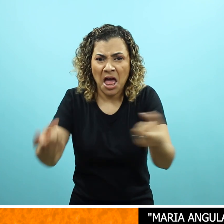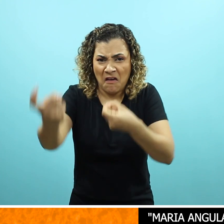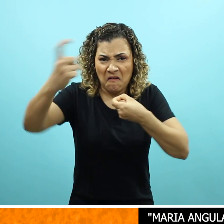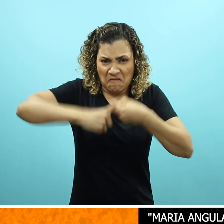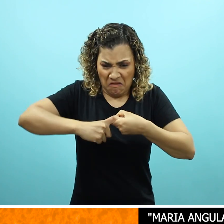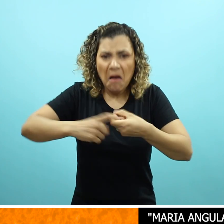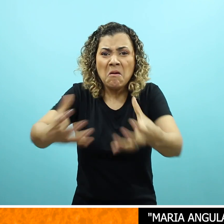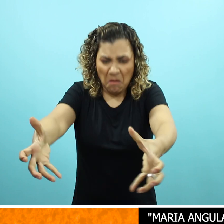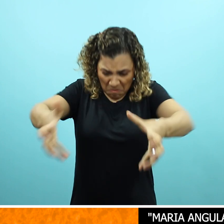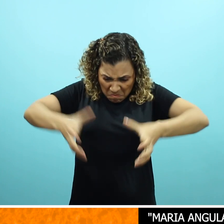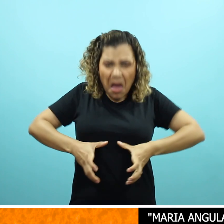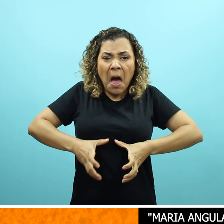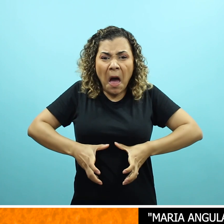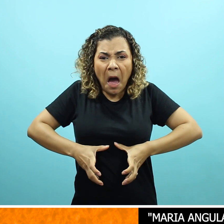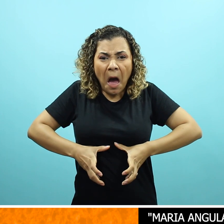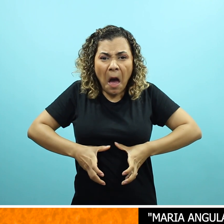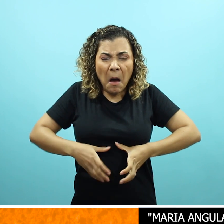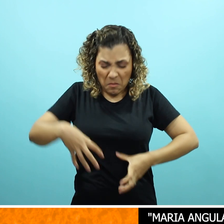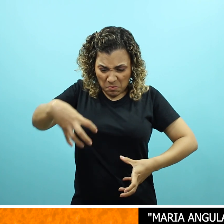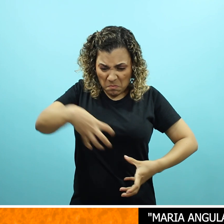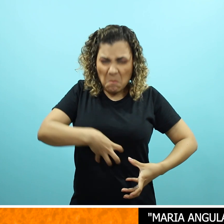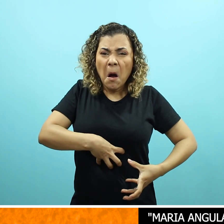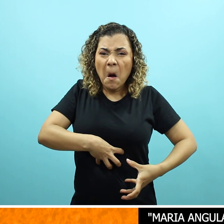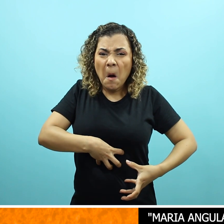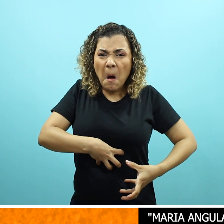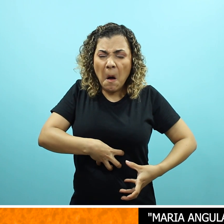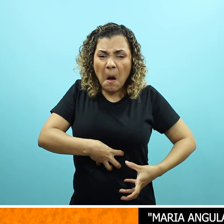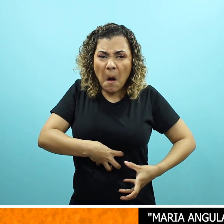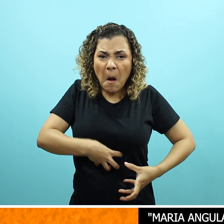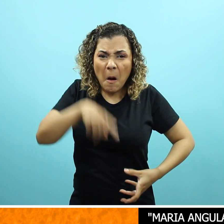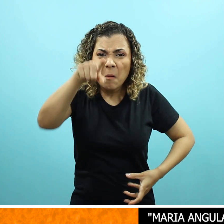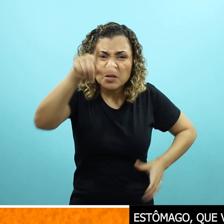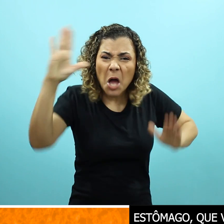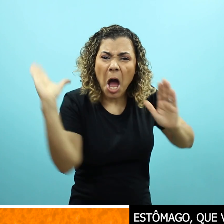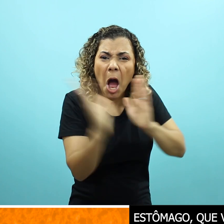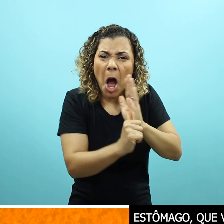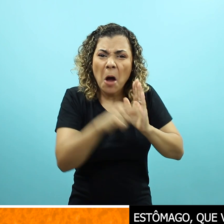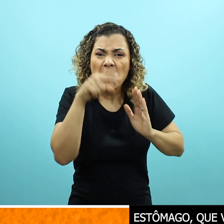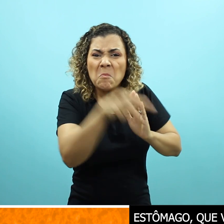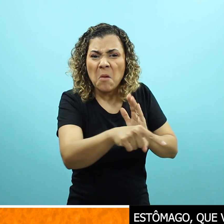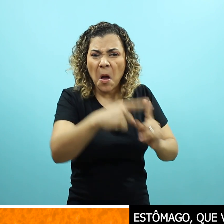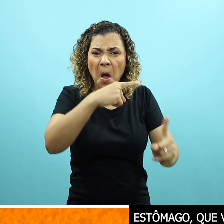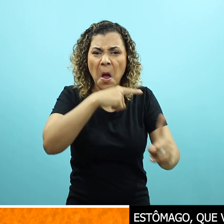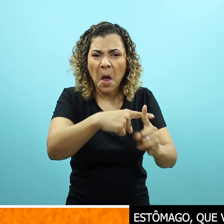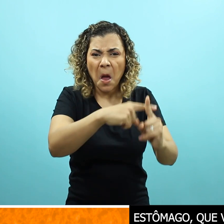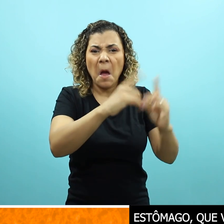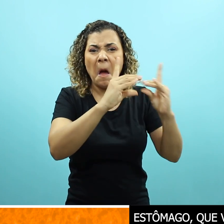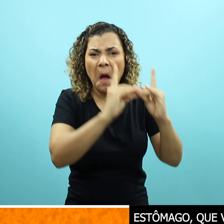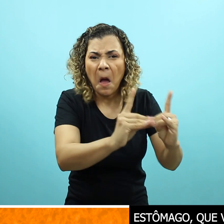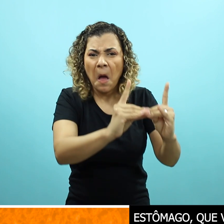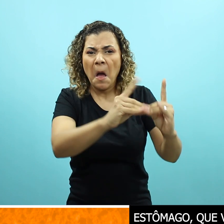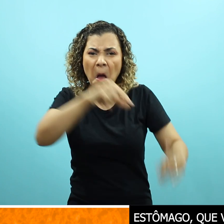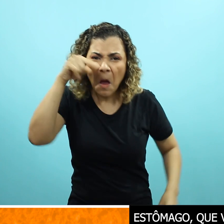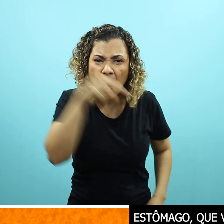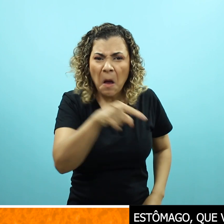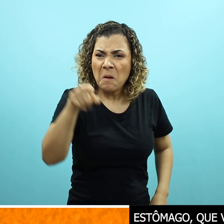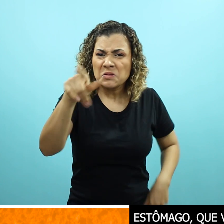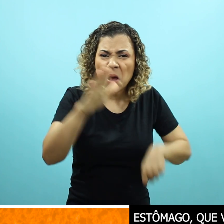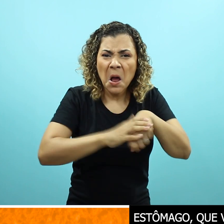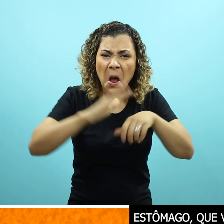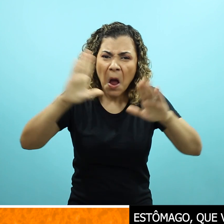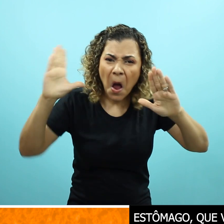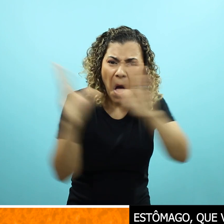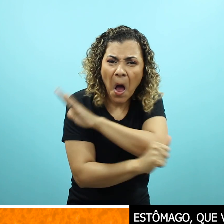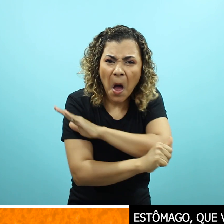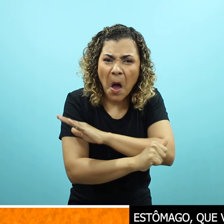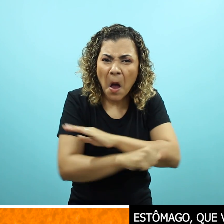Maria Angula, devolva as minhas tripas e o meu estômago, que você roubou da minha